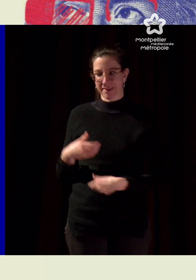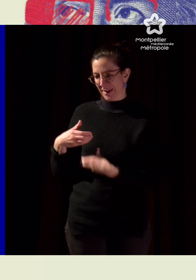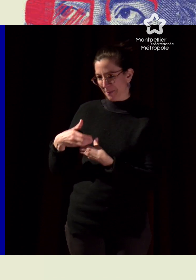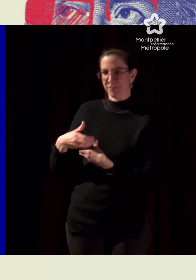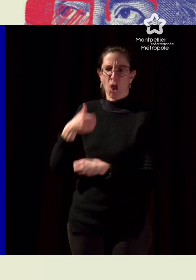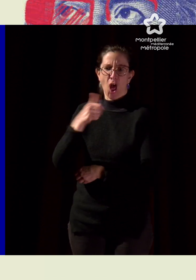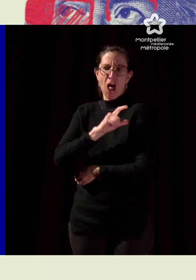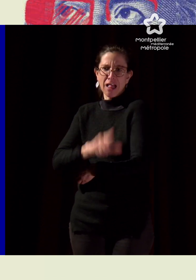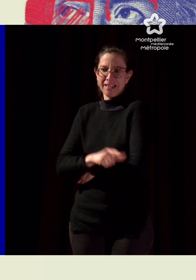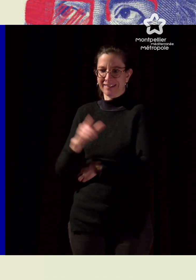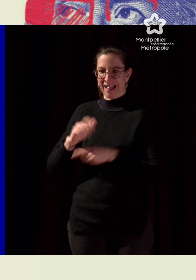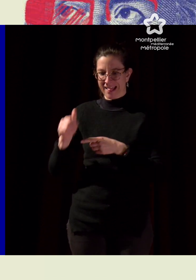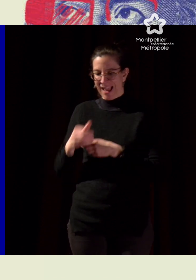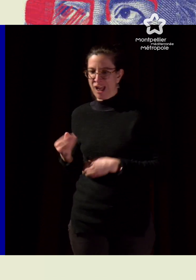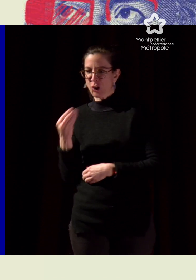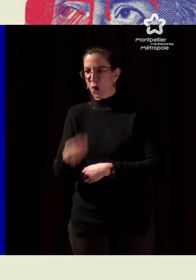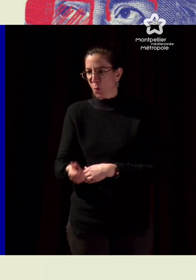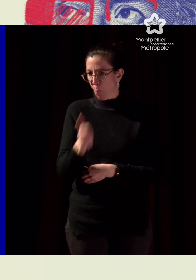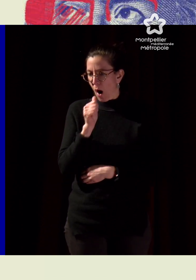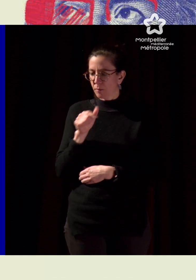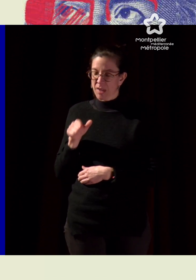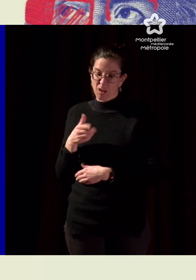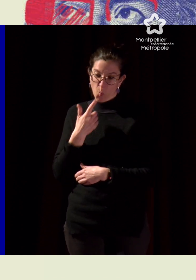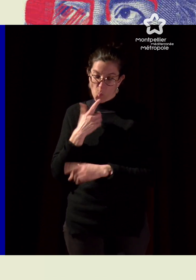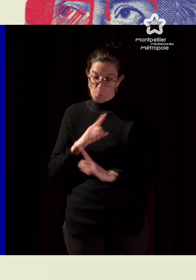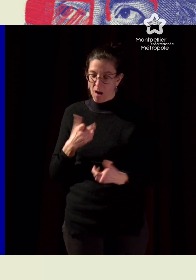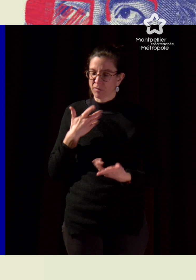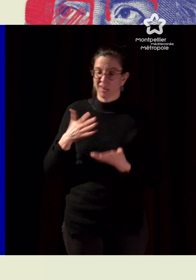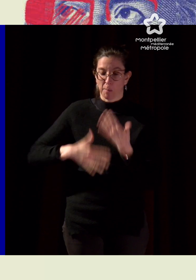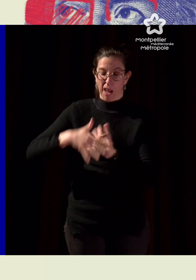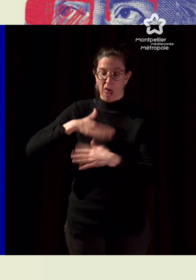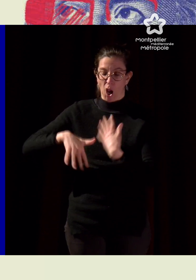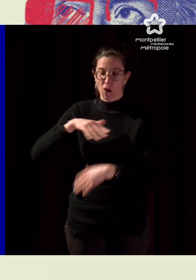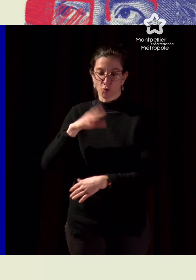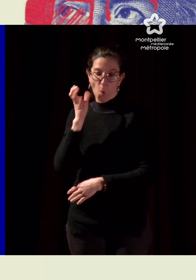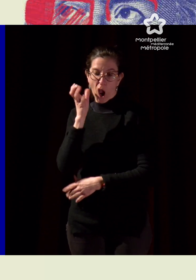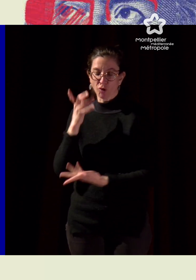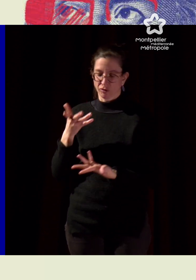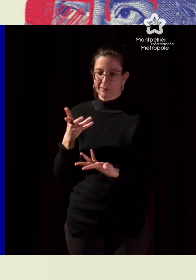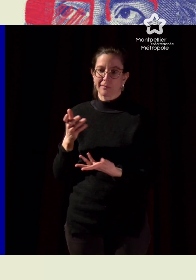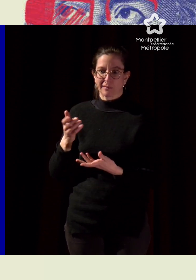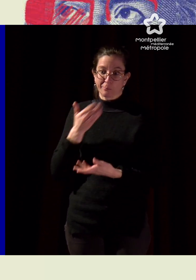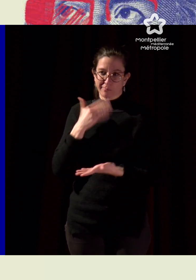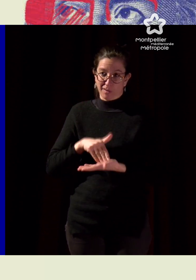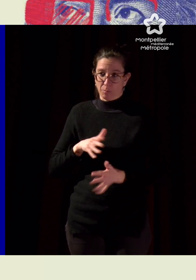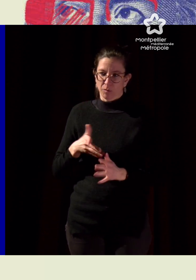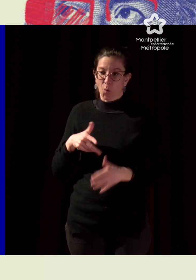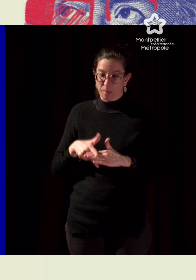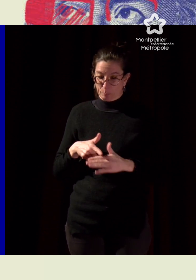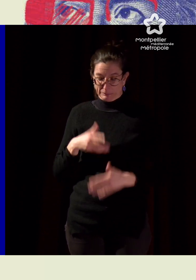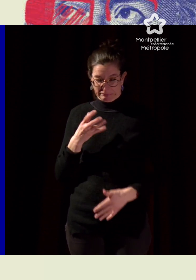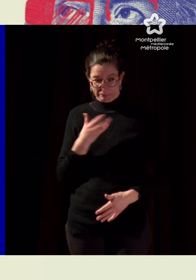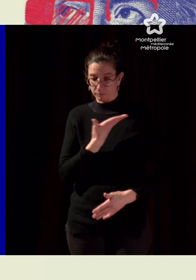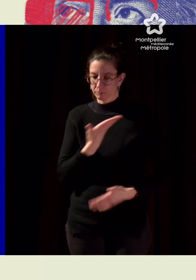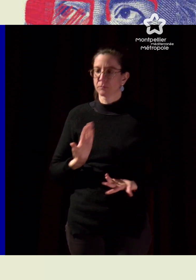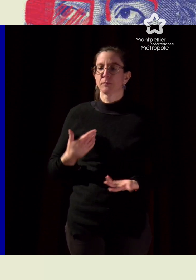très bon. Maintenant, on a trouvé du lactose à l'orange. Ça marche beaucoup mieux. Mais bon, voilà, c'était nos premiers lactoses. Donc, elle faisait un petit peu la grimace.